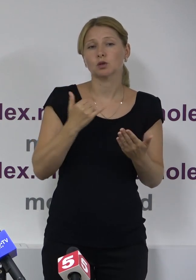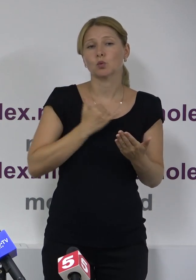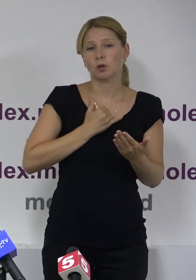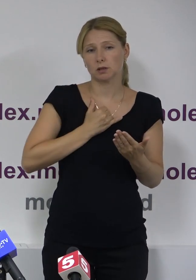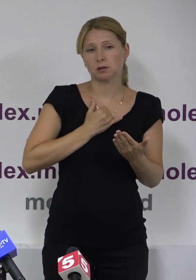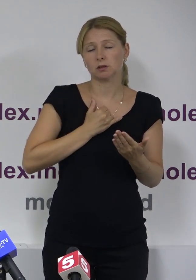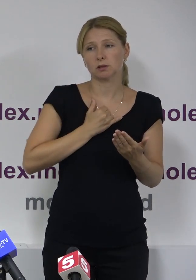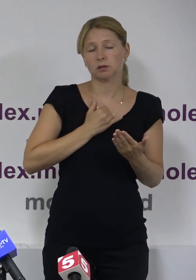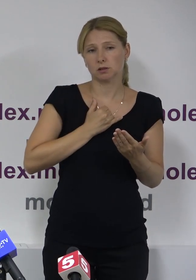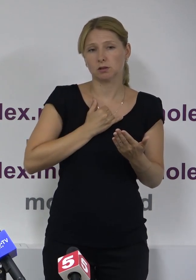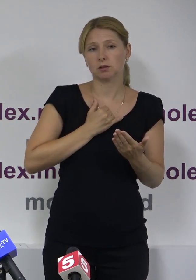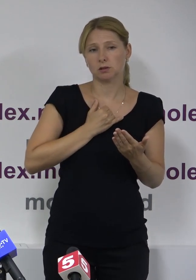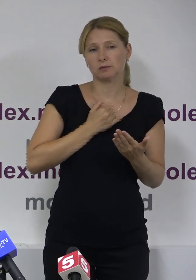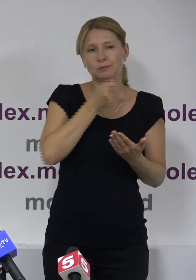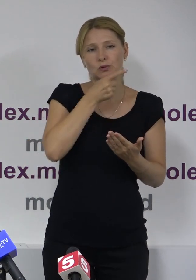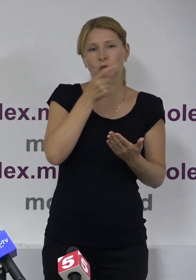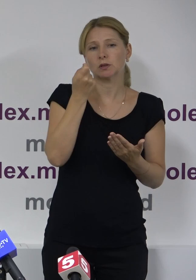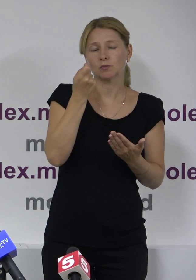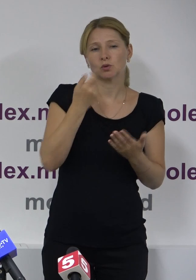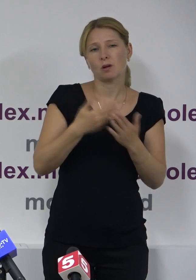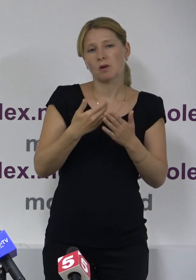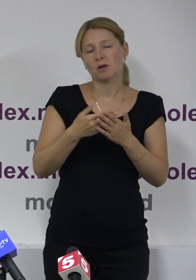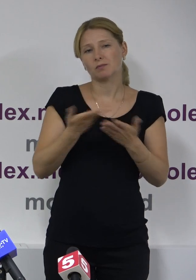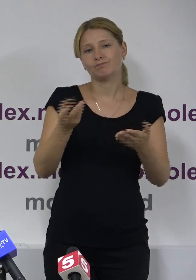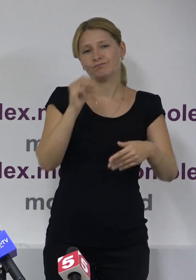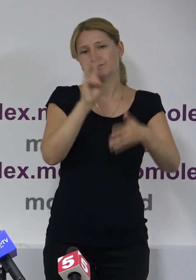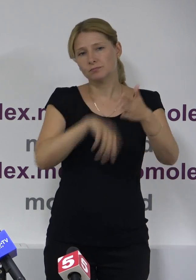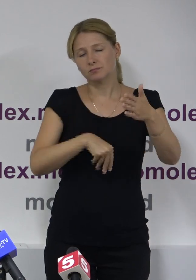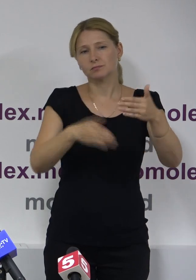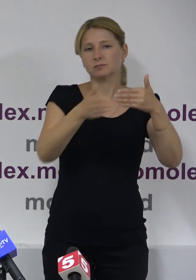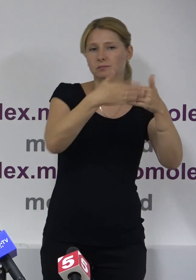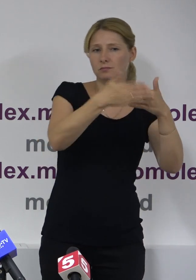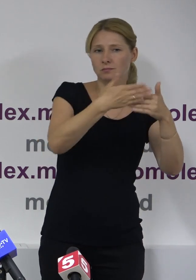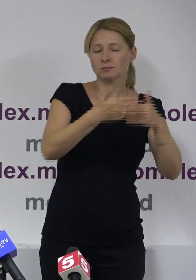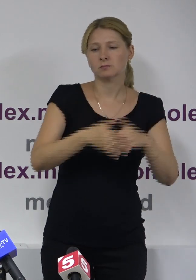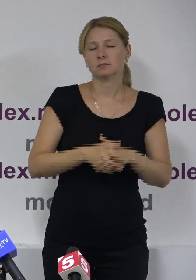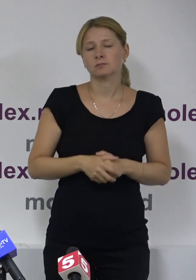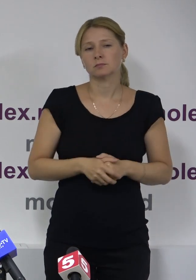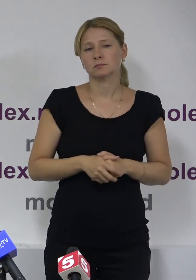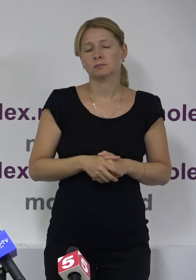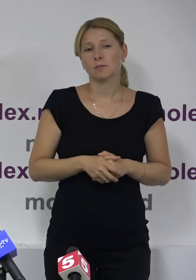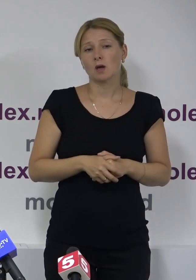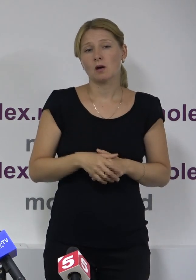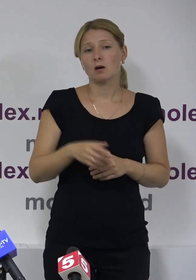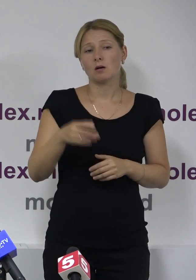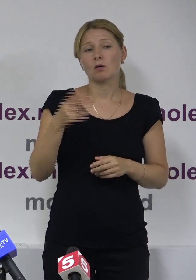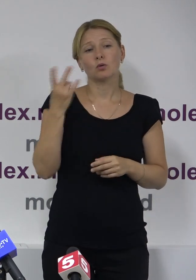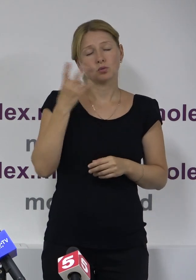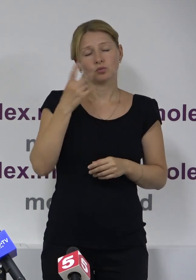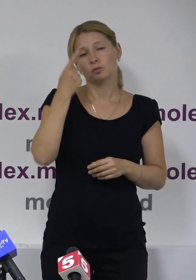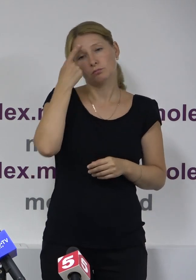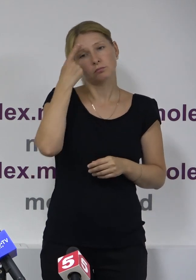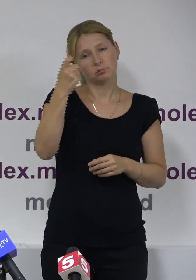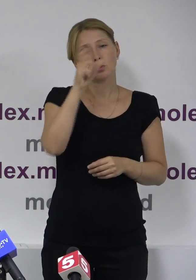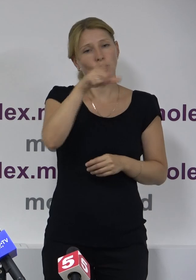mai devreme să menționez, dacă vorbim despre sancțiuni sau penalități, trebuie să atenționăm cumva cetățenii